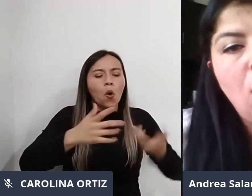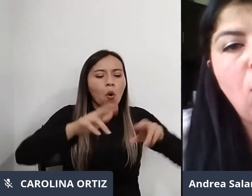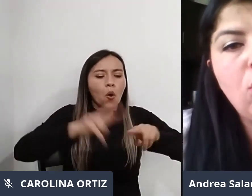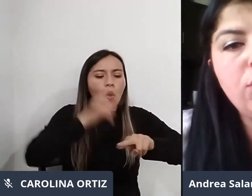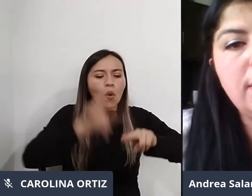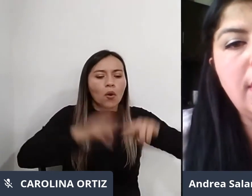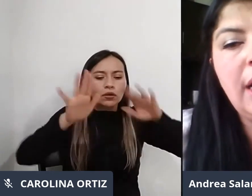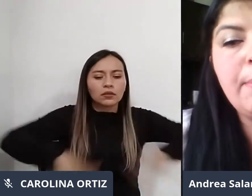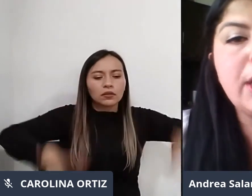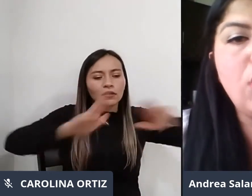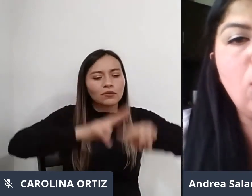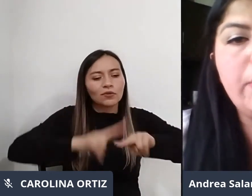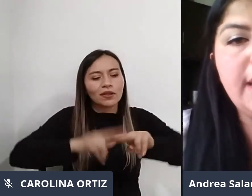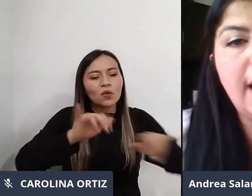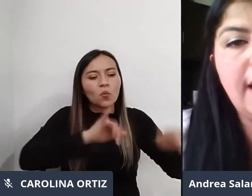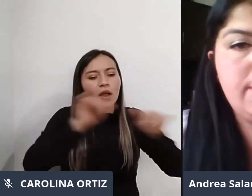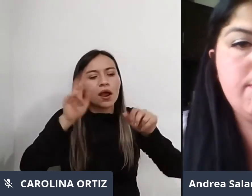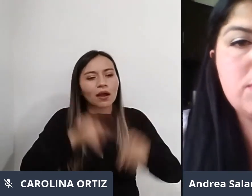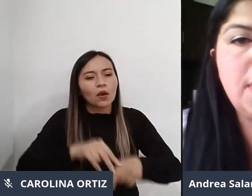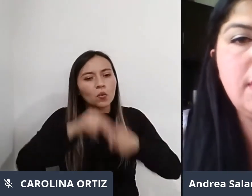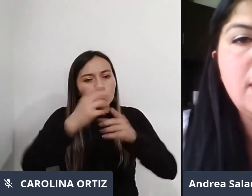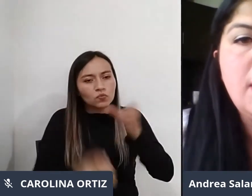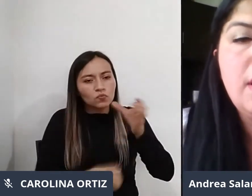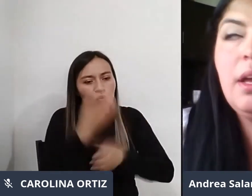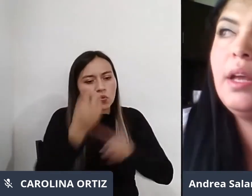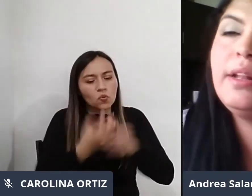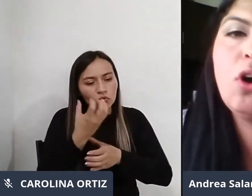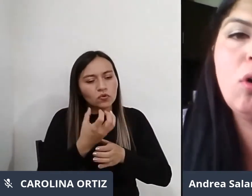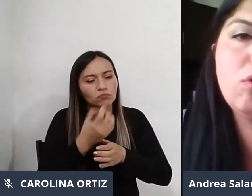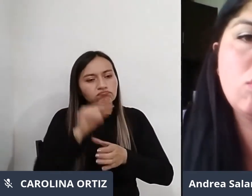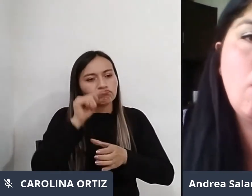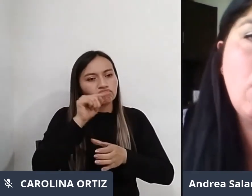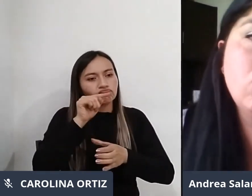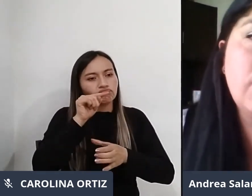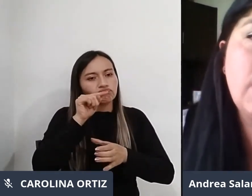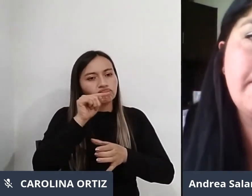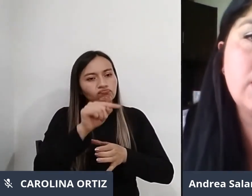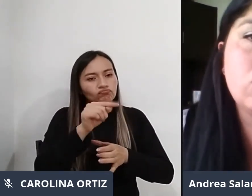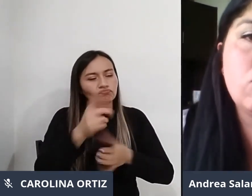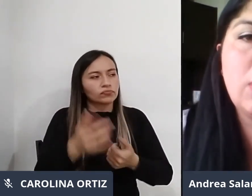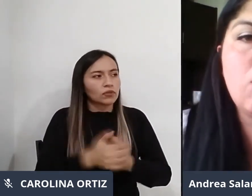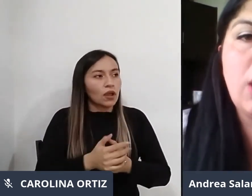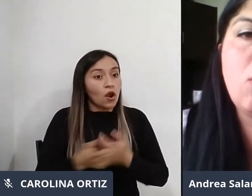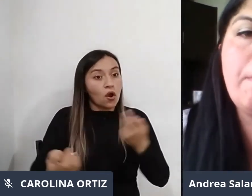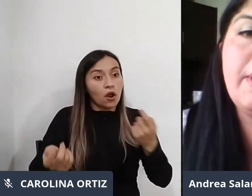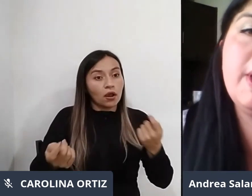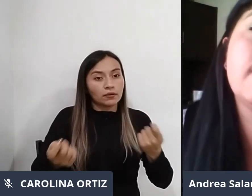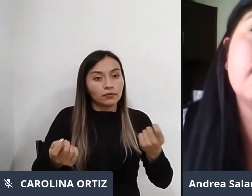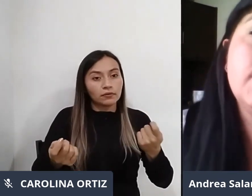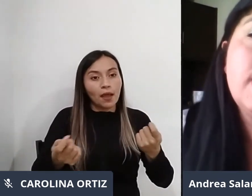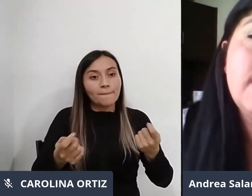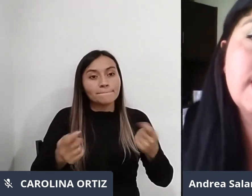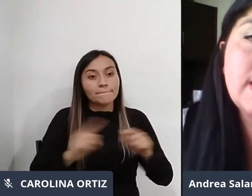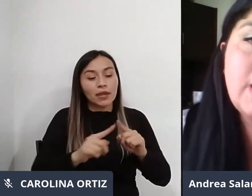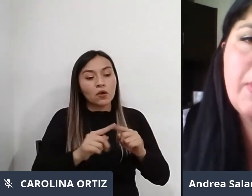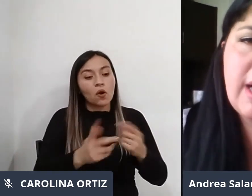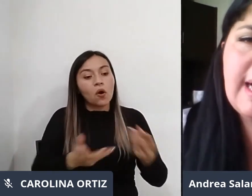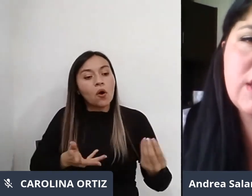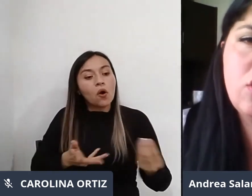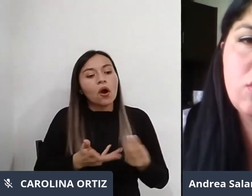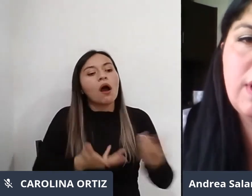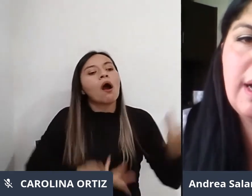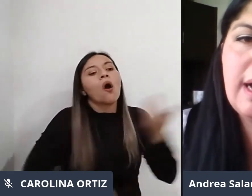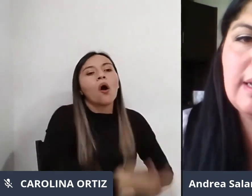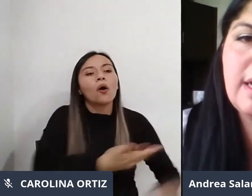producto o un elemento a dominar, ¿sí? Y no como un elemento con el cual convivir. Y ese tipo